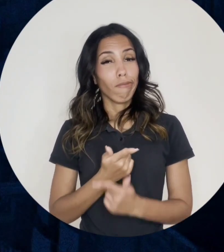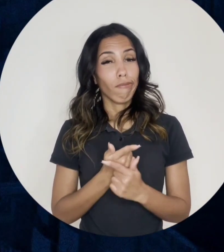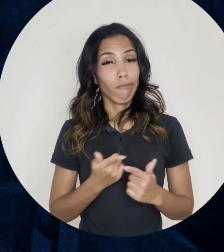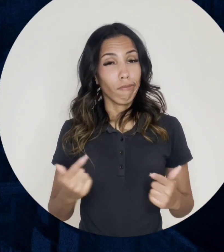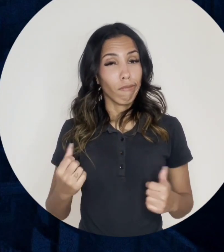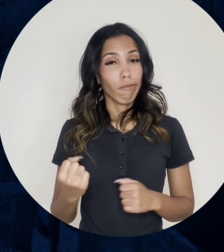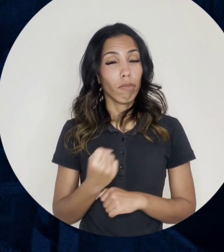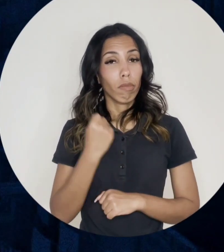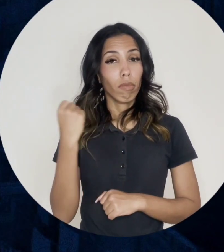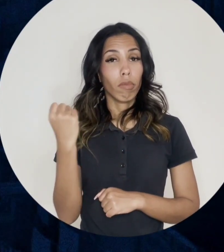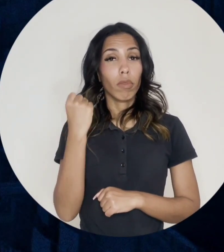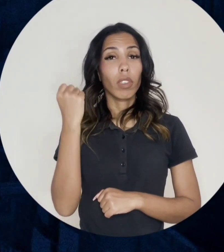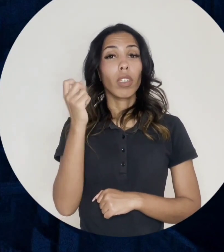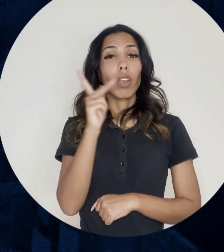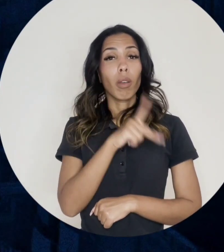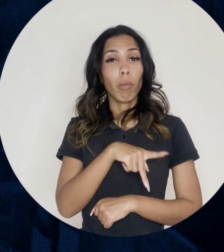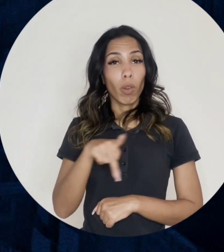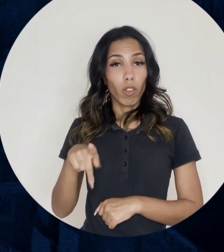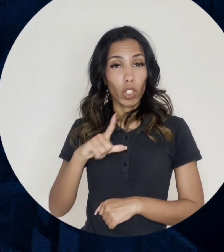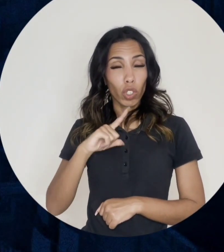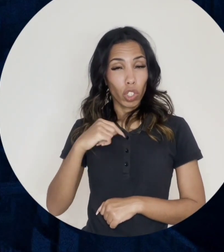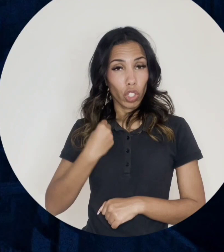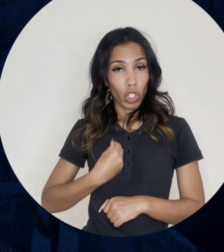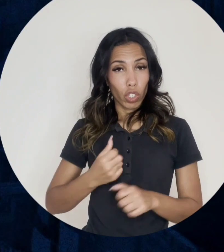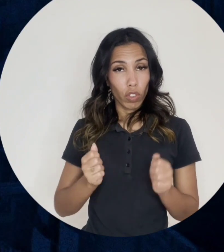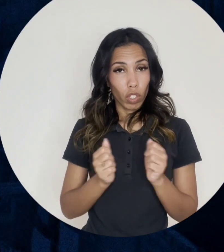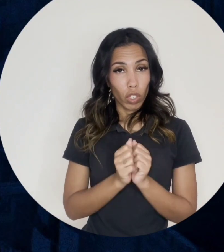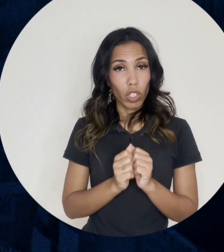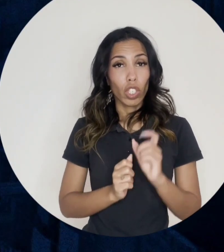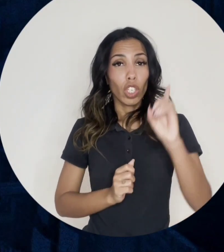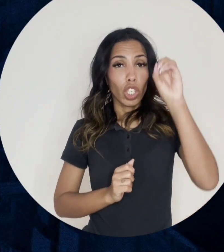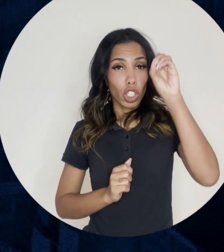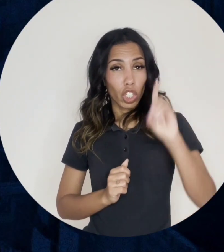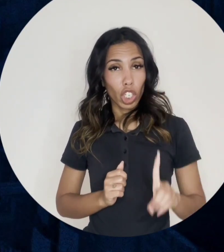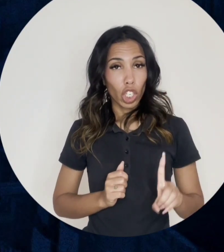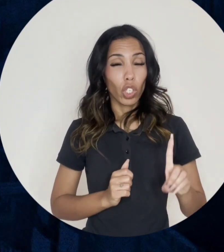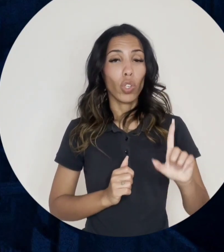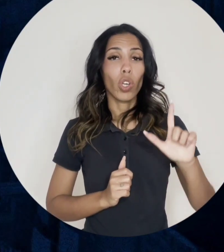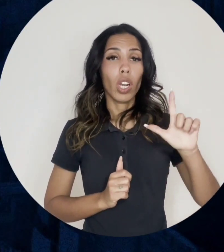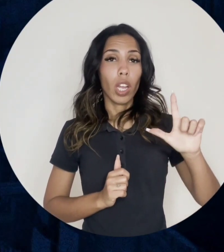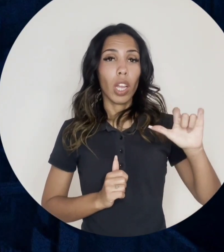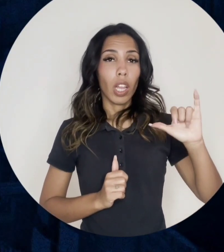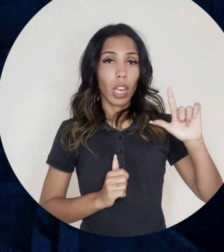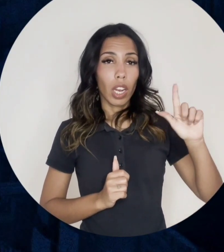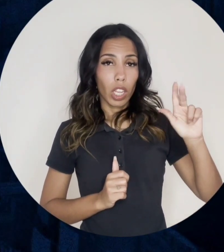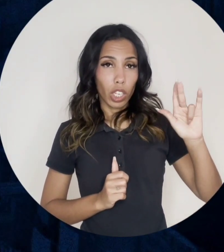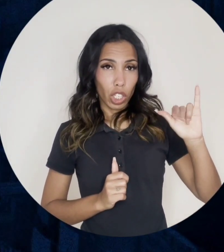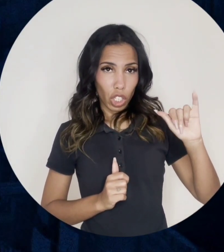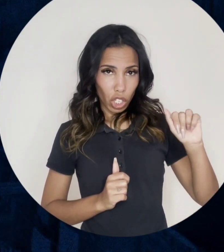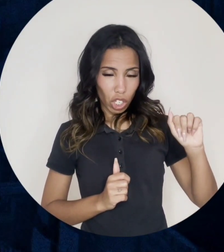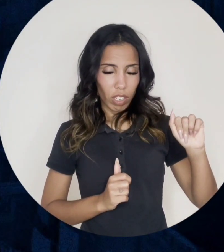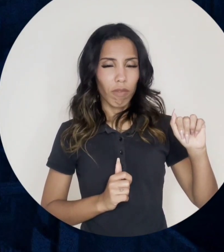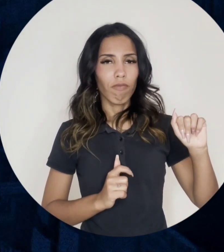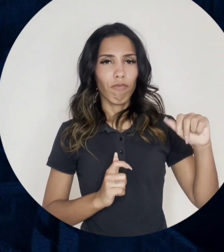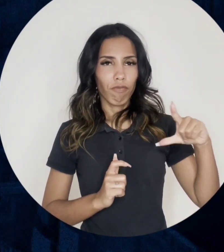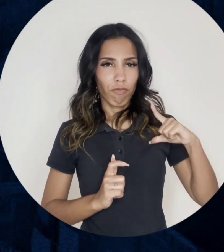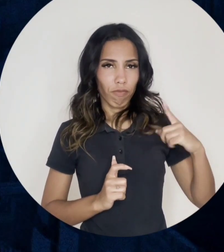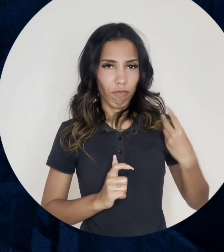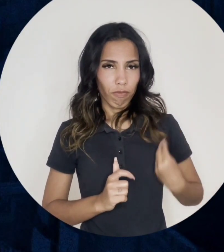Esse professor Leal estava comigo, a diretora Lígia, sabe quem é, né? Do Cristiano.